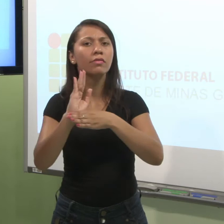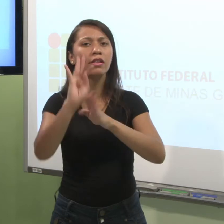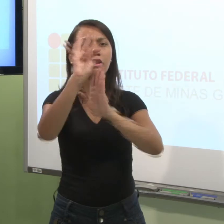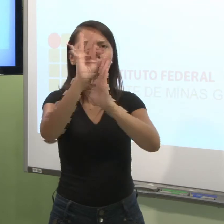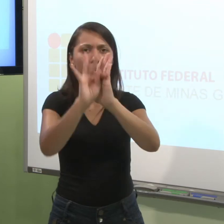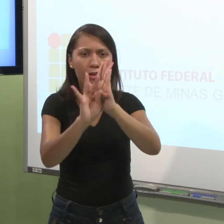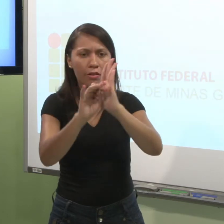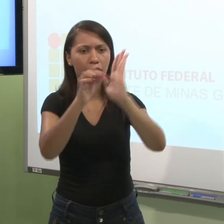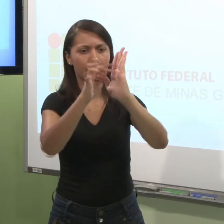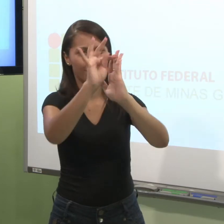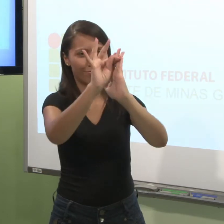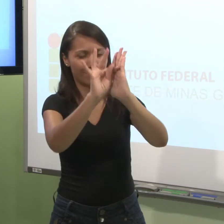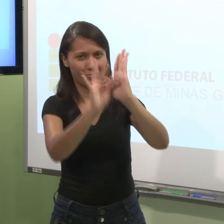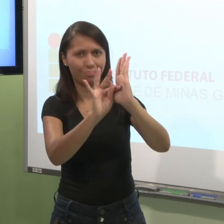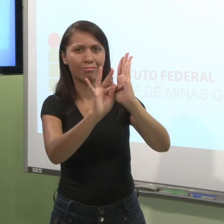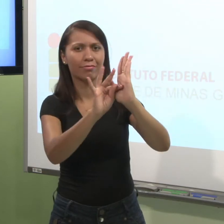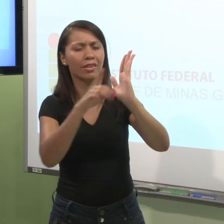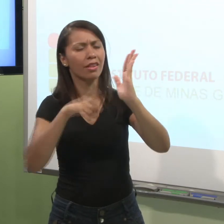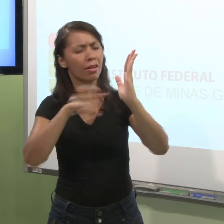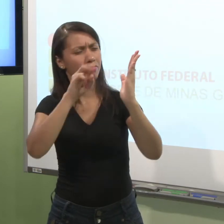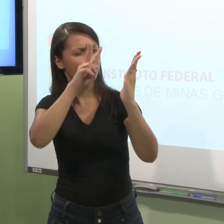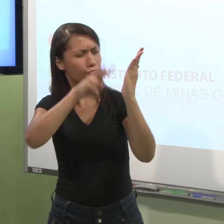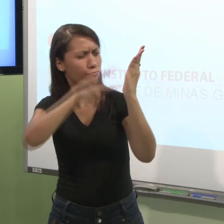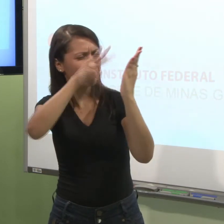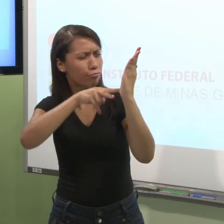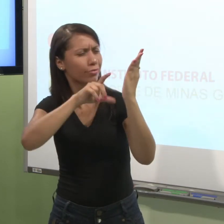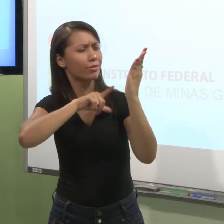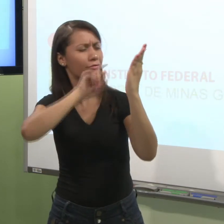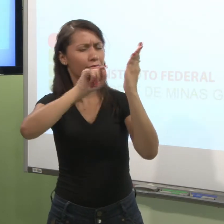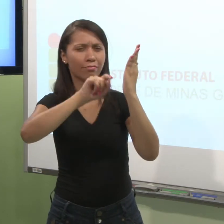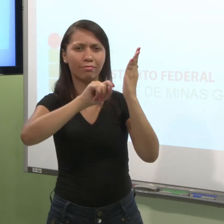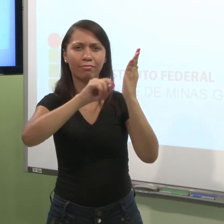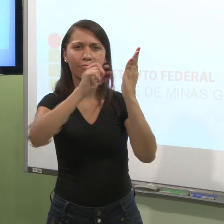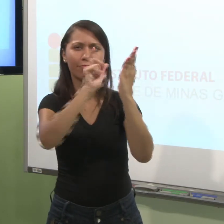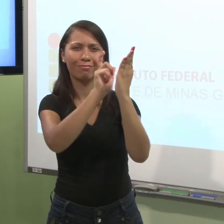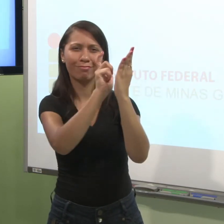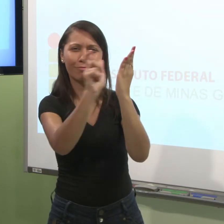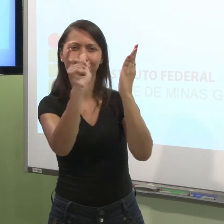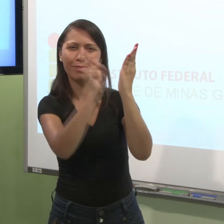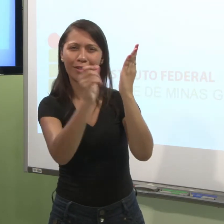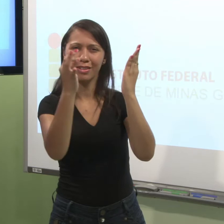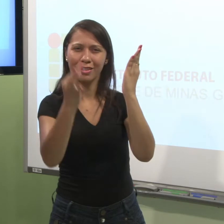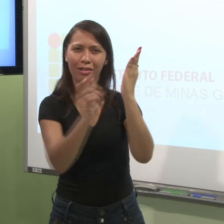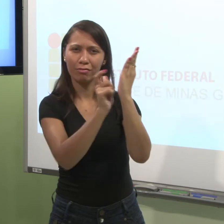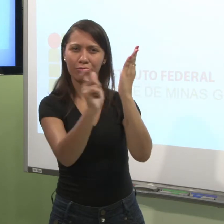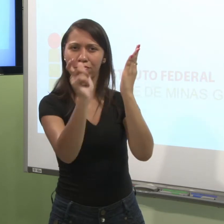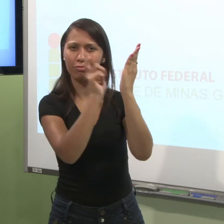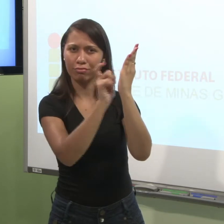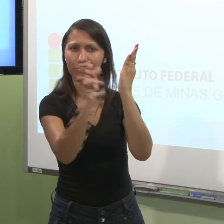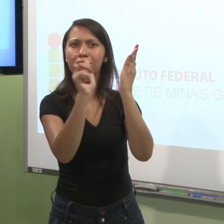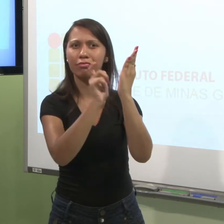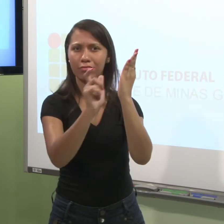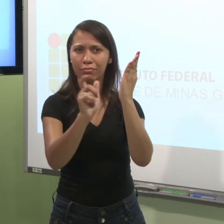no documento seja analisado segundo as regras de ortografia e gramática do idioma selecionado pelo